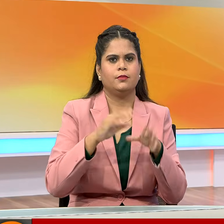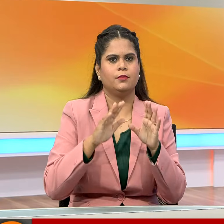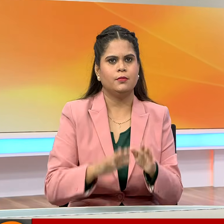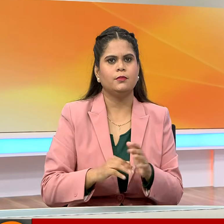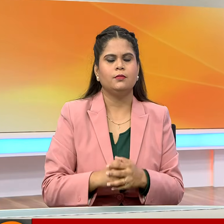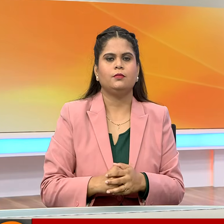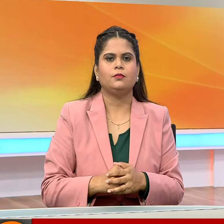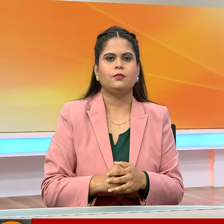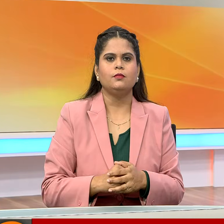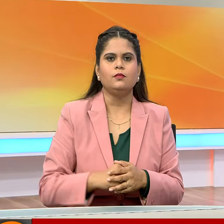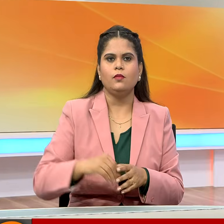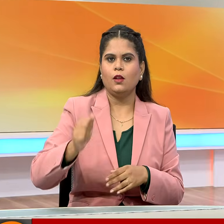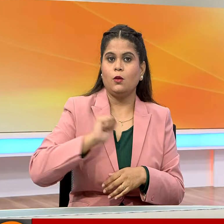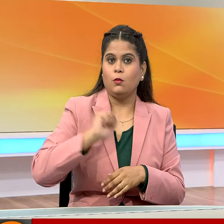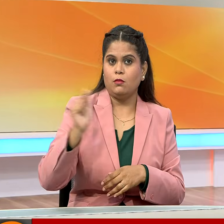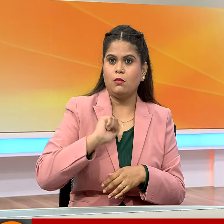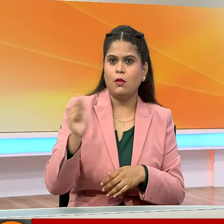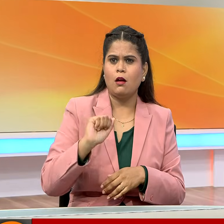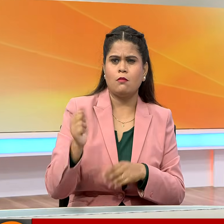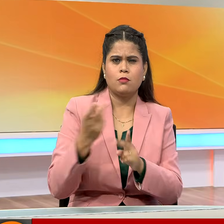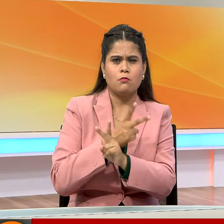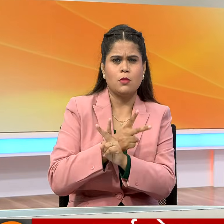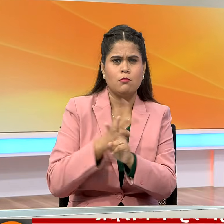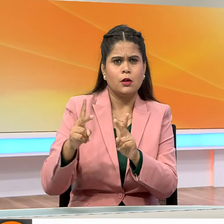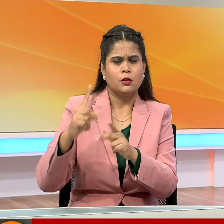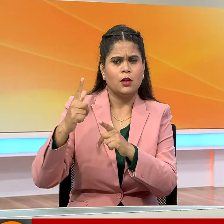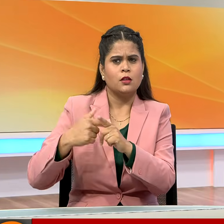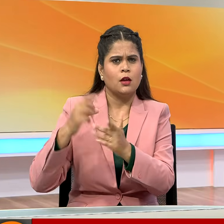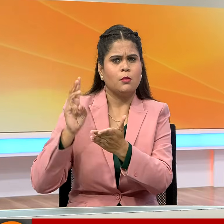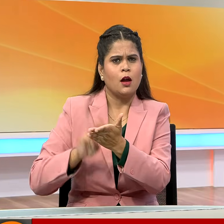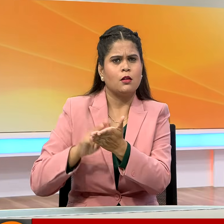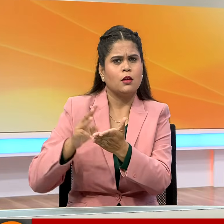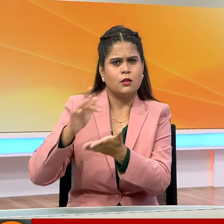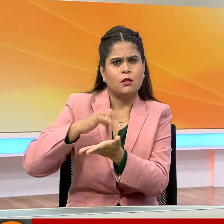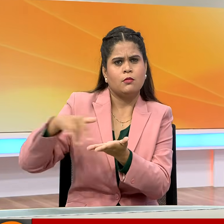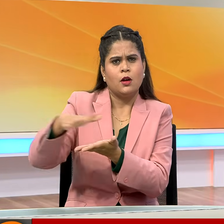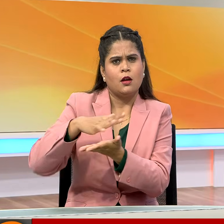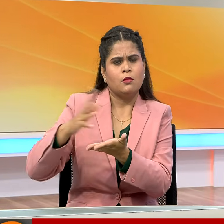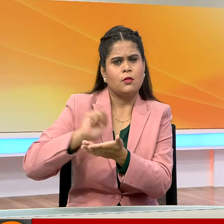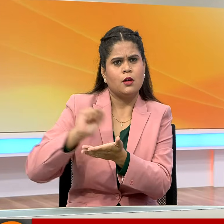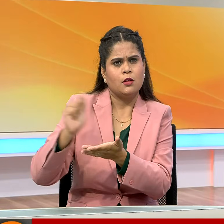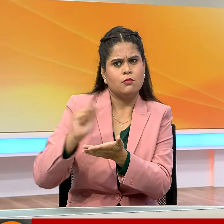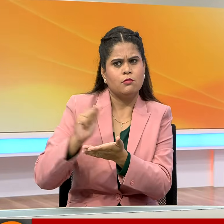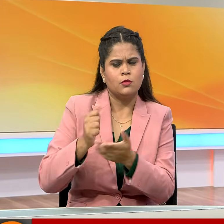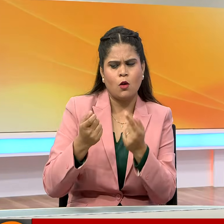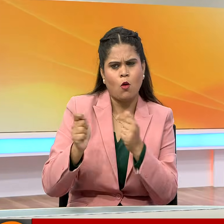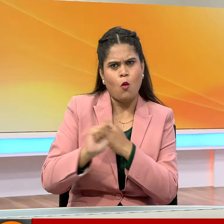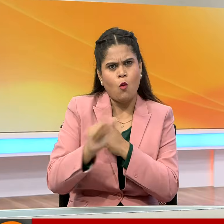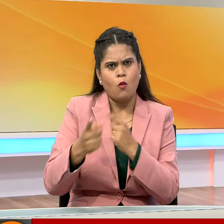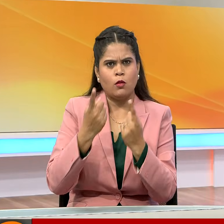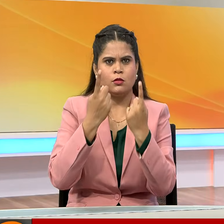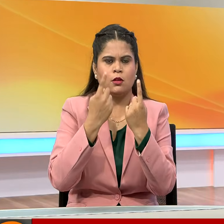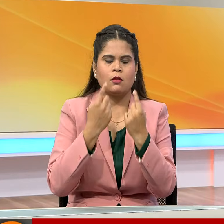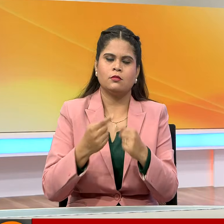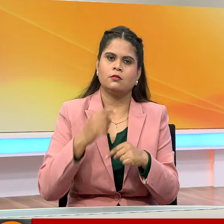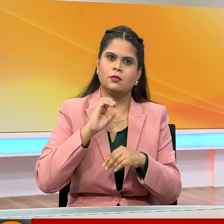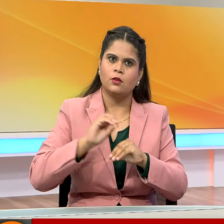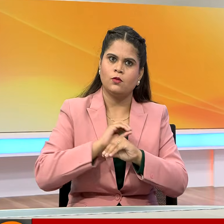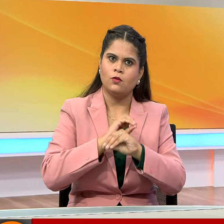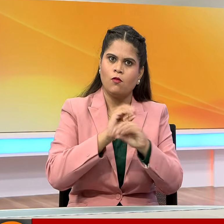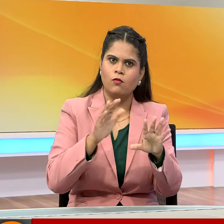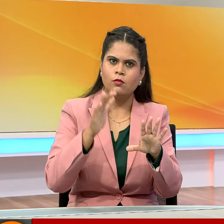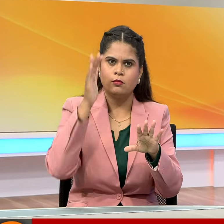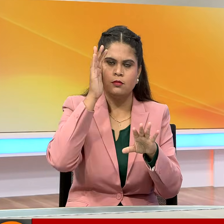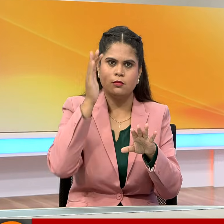कि प्रदर्शन के हर पहलू की जांच करेगी। तो इस वक्त की बड़ी खबर आपके साथ साझा कर रहे हैं। इस